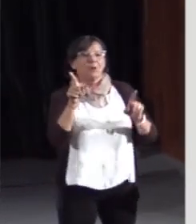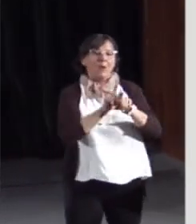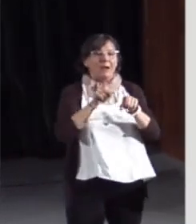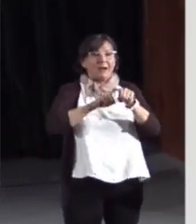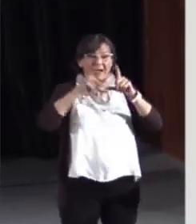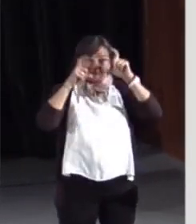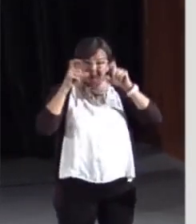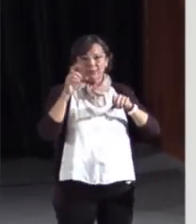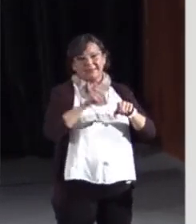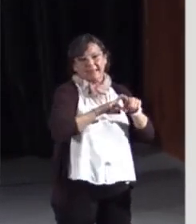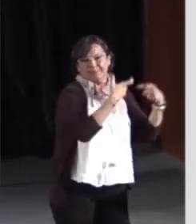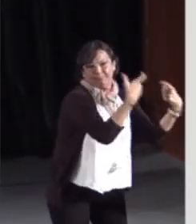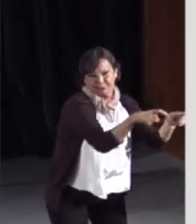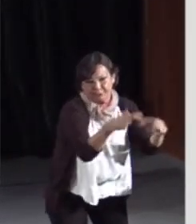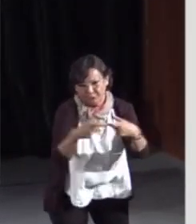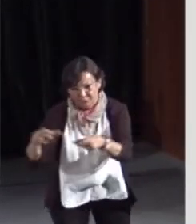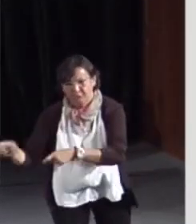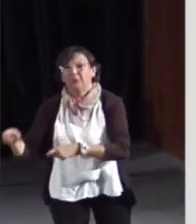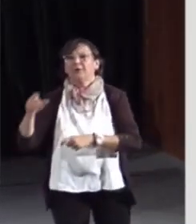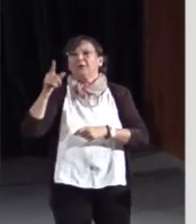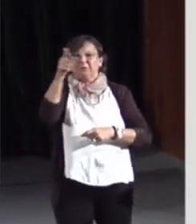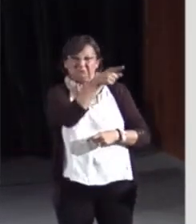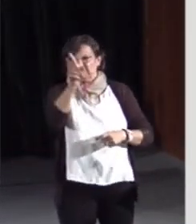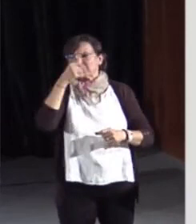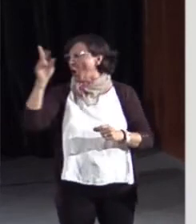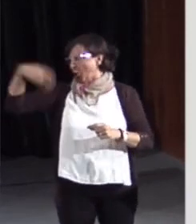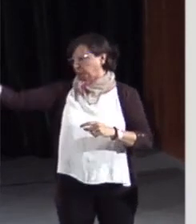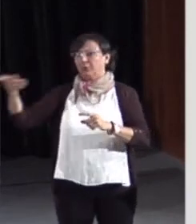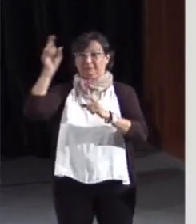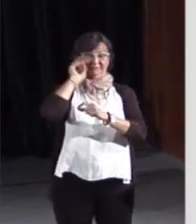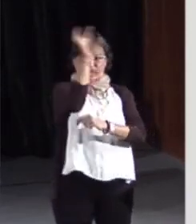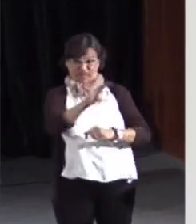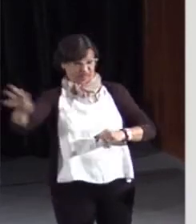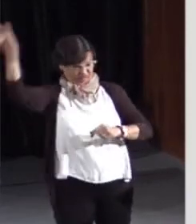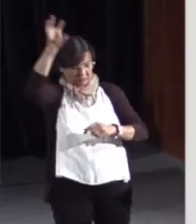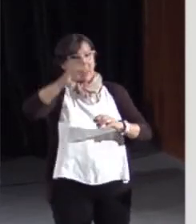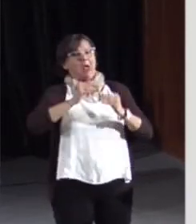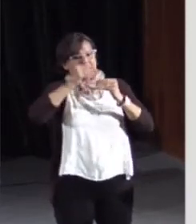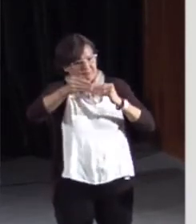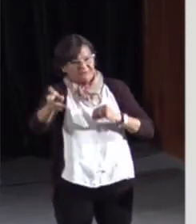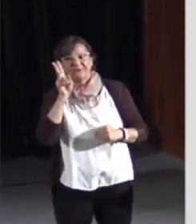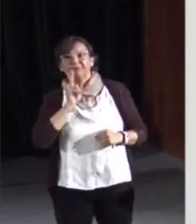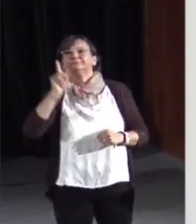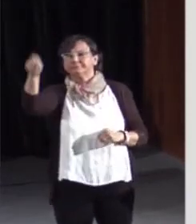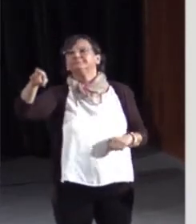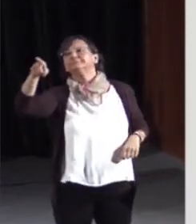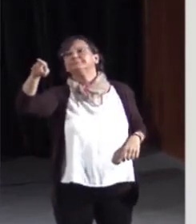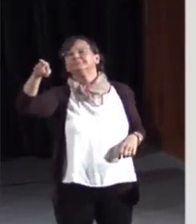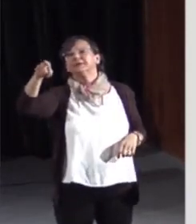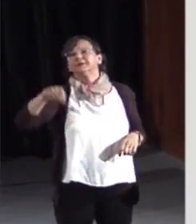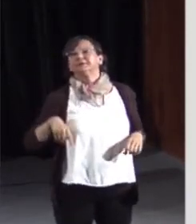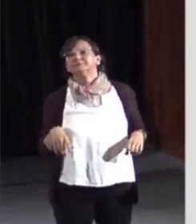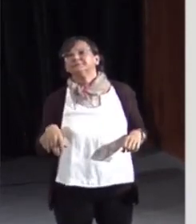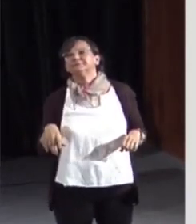poner. Después está el componente no básico, que es omnipresente. Lo veréis